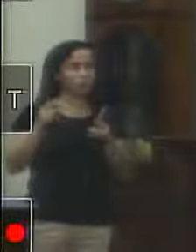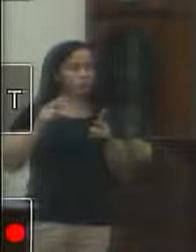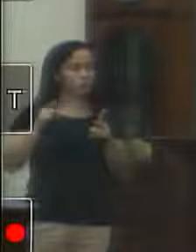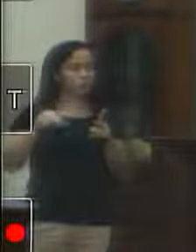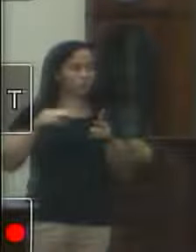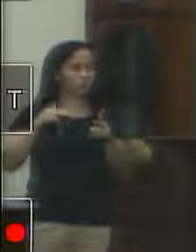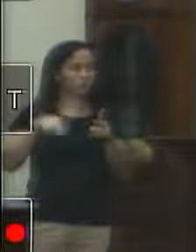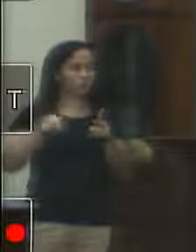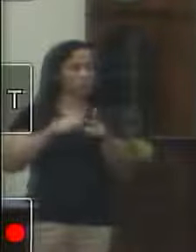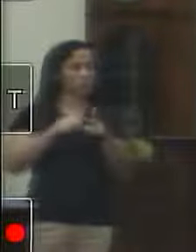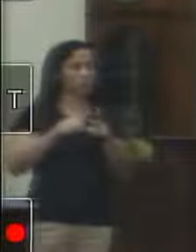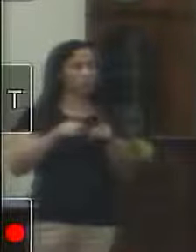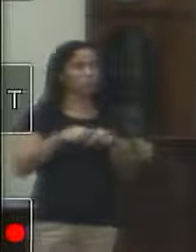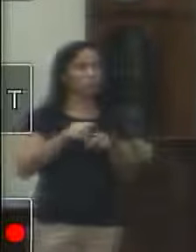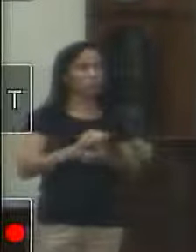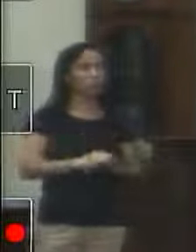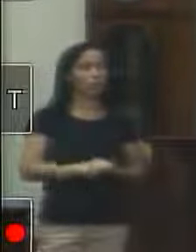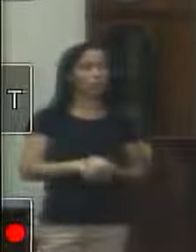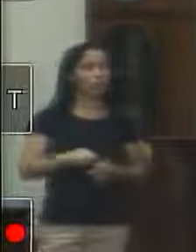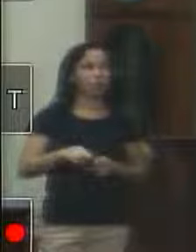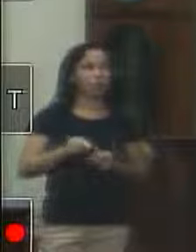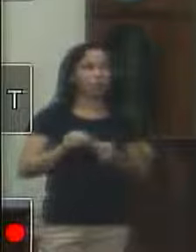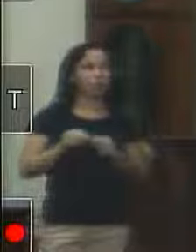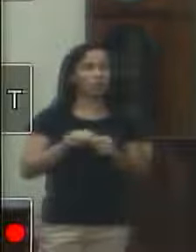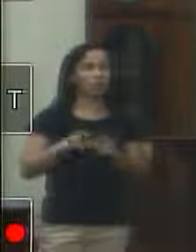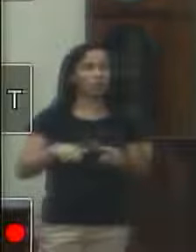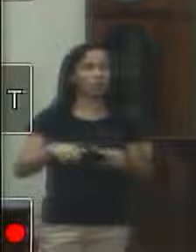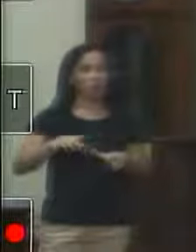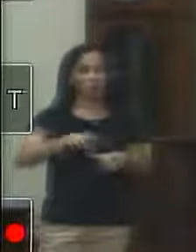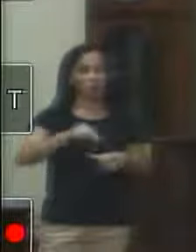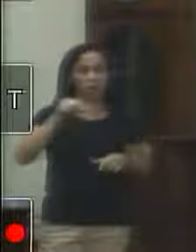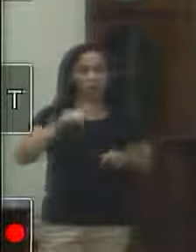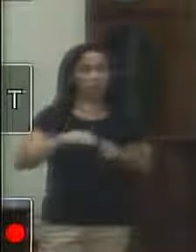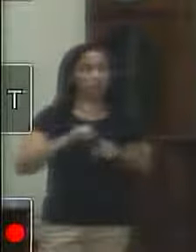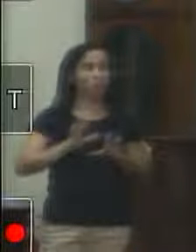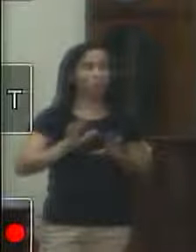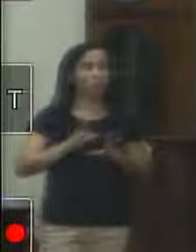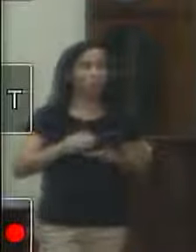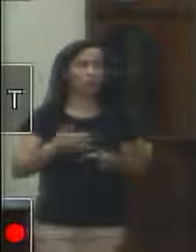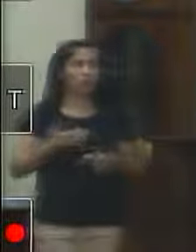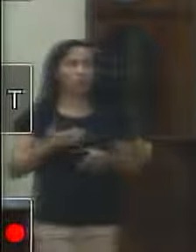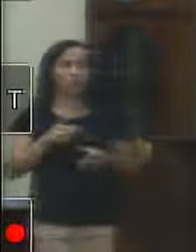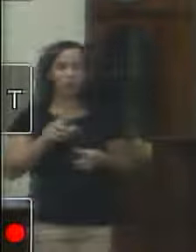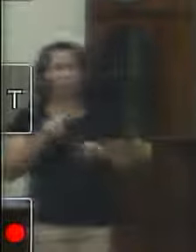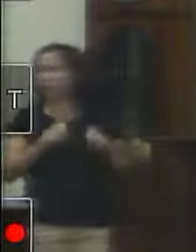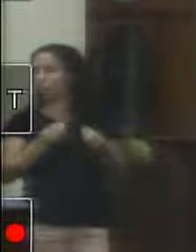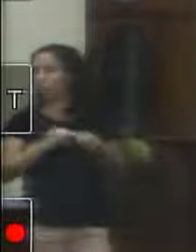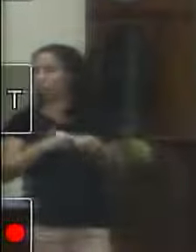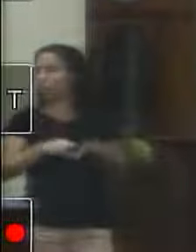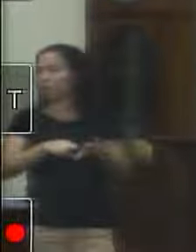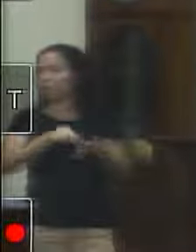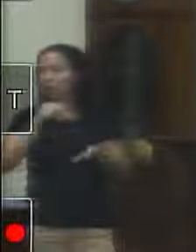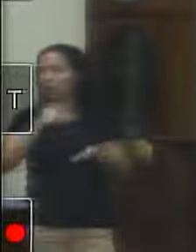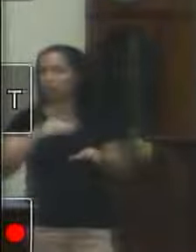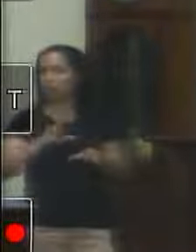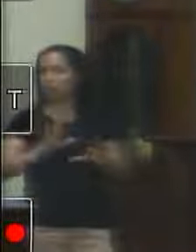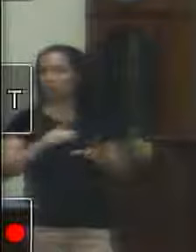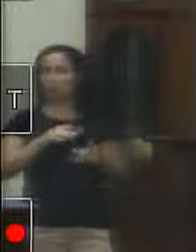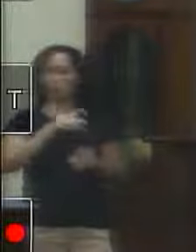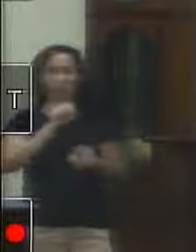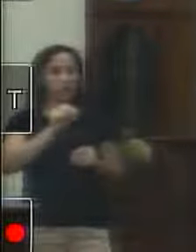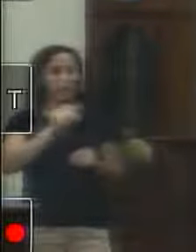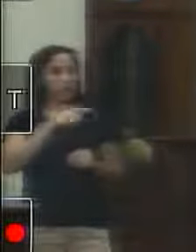Inclusive, foi feito sorteio, não foi escolhido os fiscais que iriam, foi feito um sorteio para ver